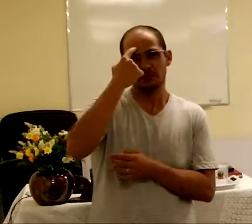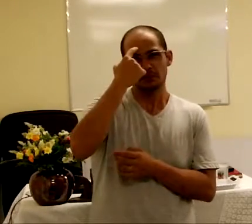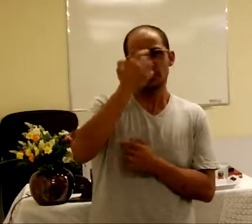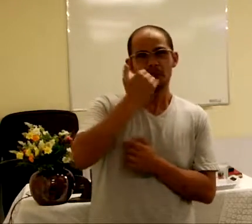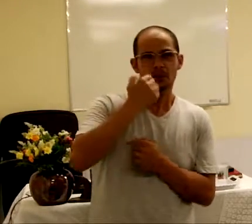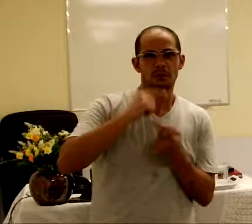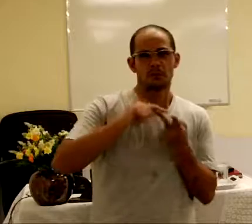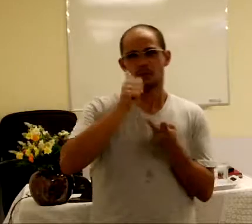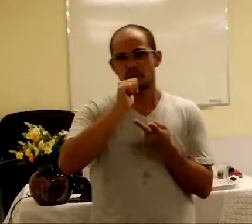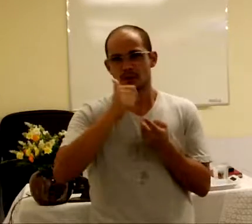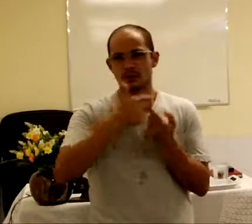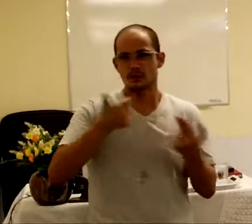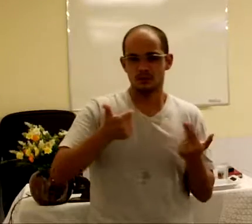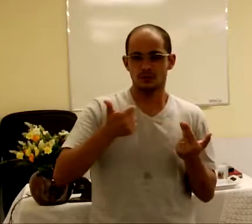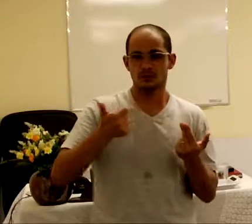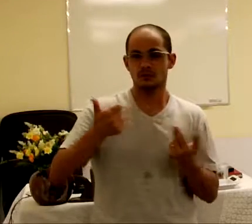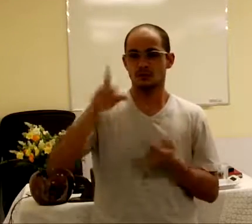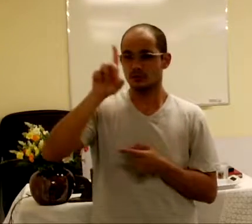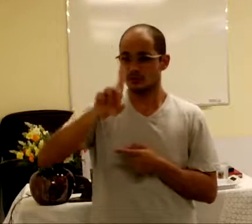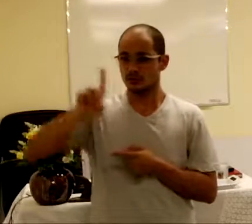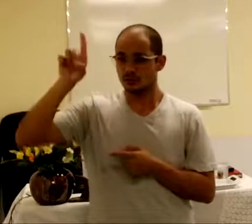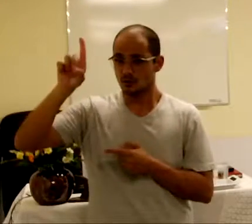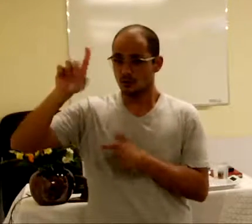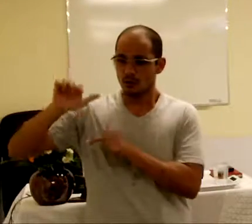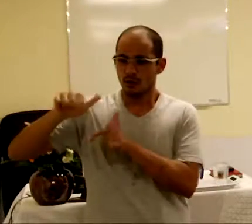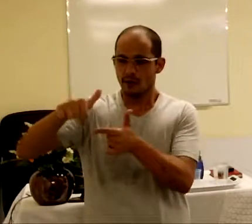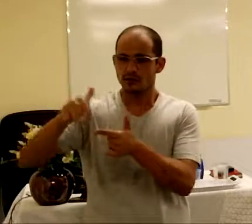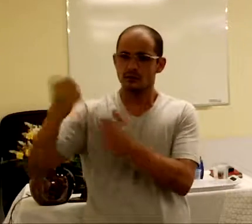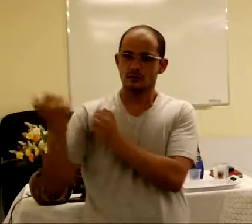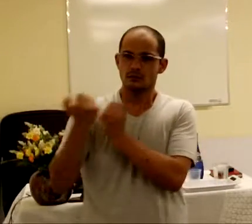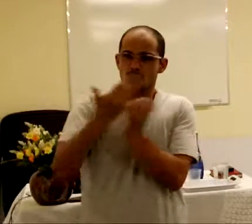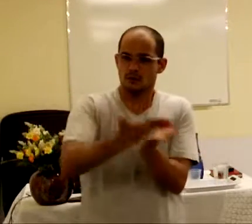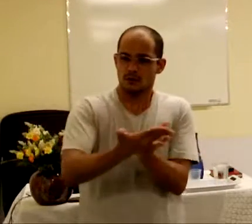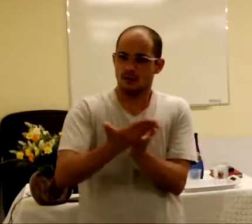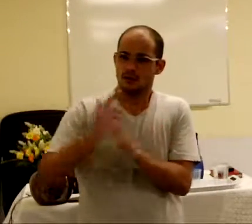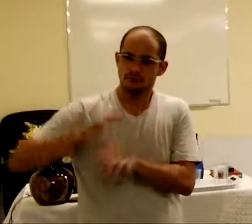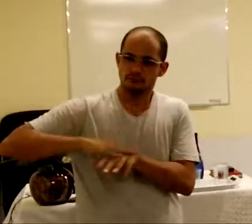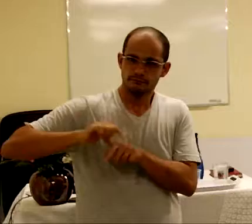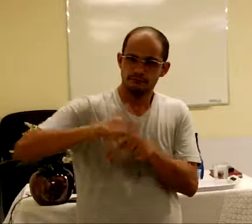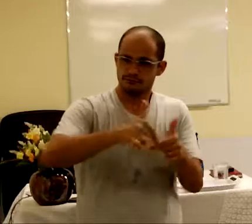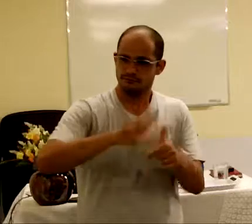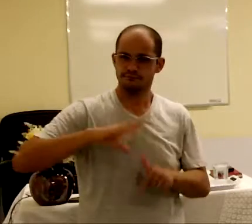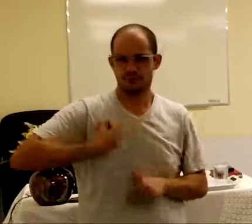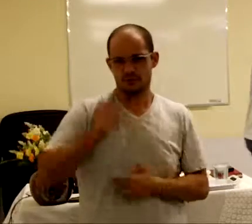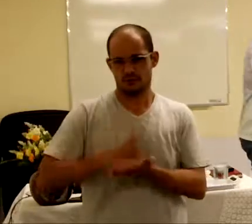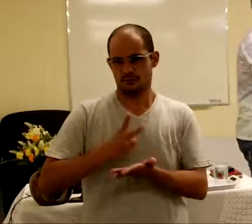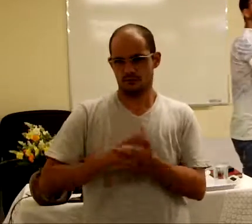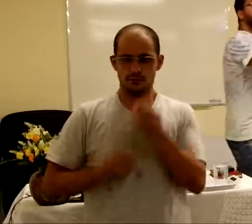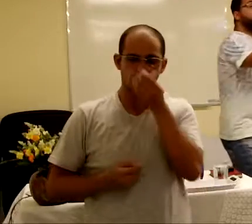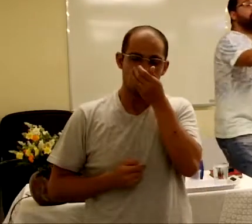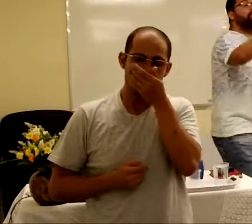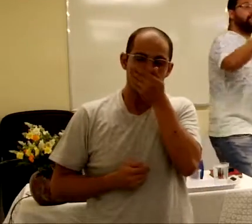fazer. Deus, né? Deus age, Deus provê, Deus atua, Deus está presente.